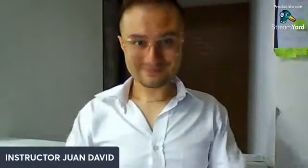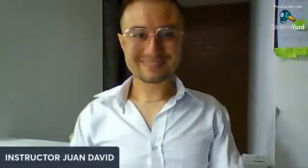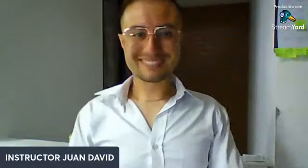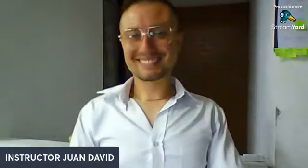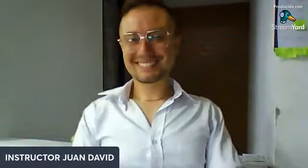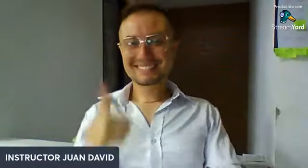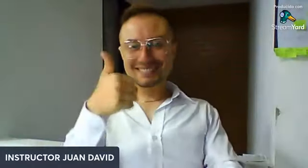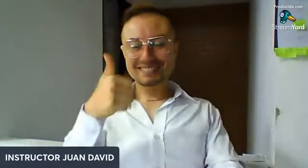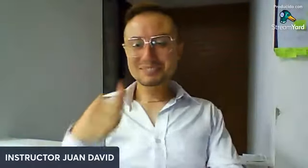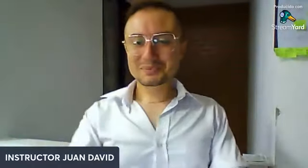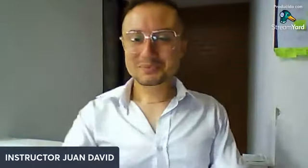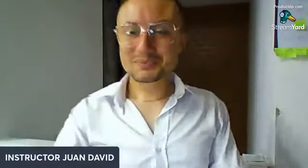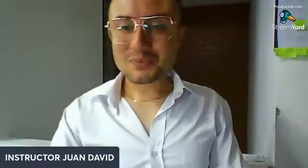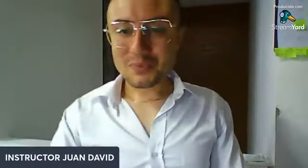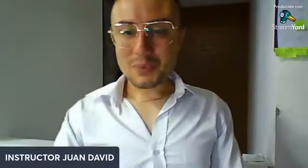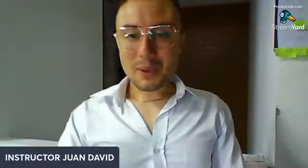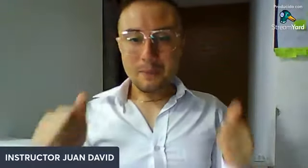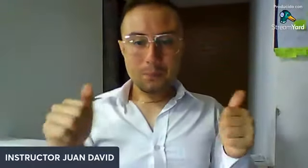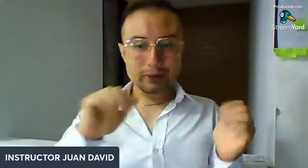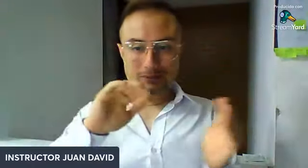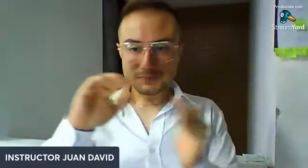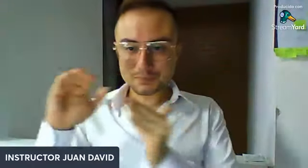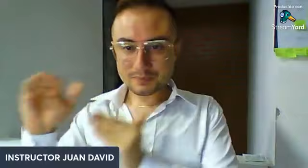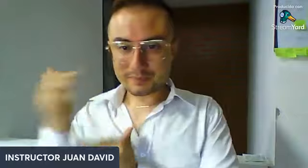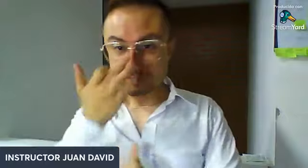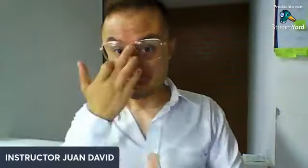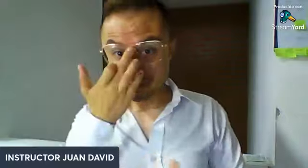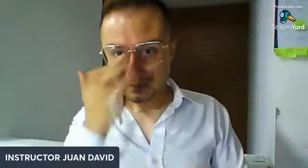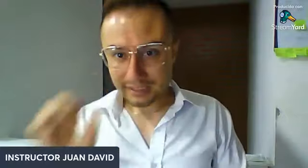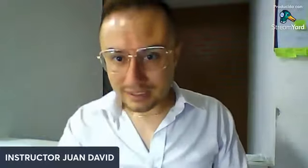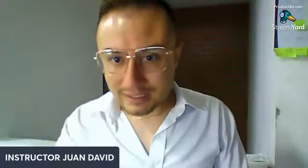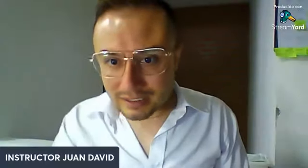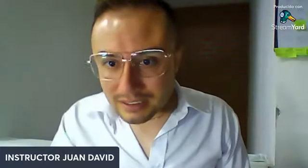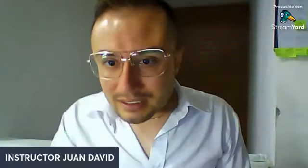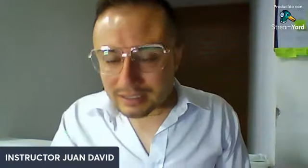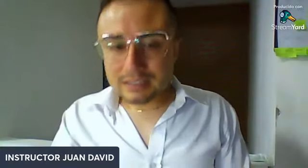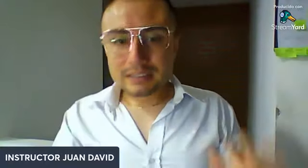y villancicos en lengua de señas. Aquí sirve mucho para los niños también, sí.